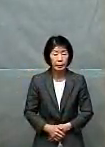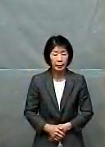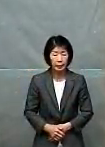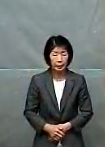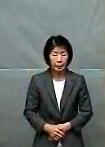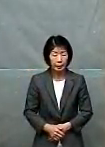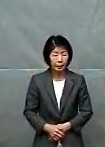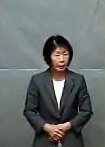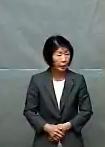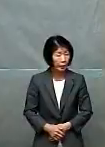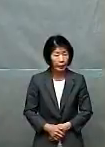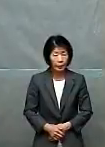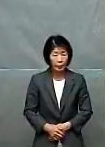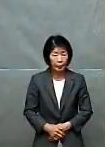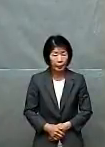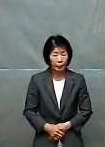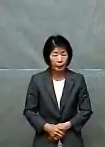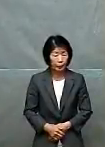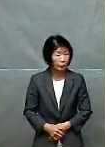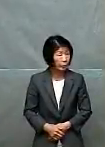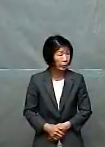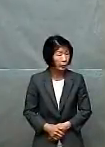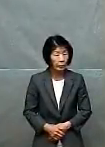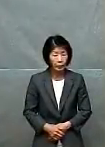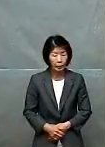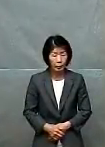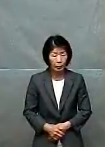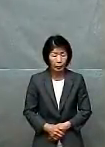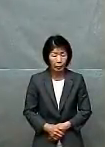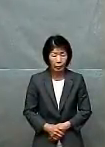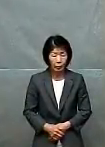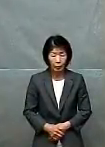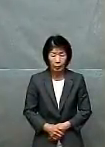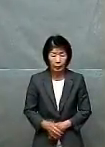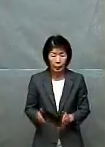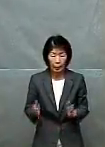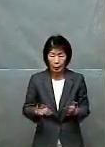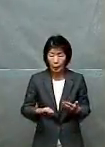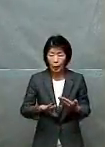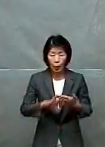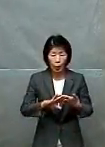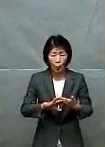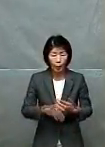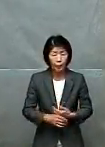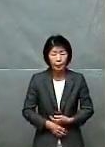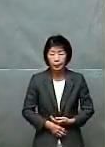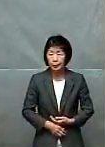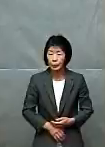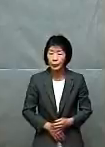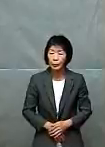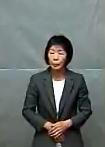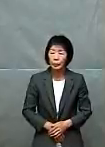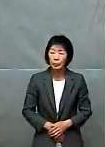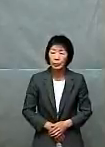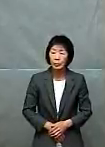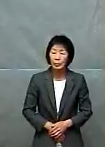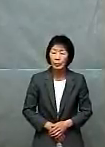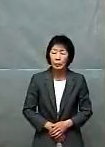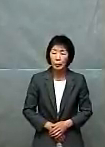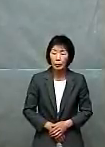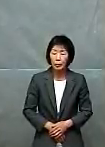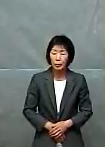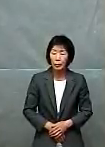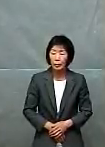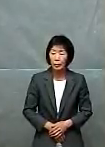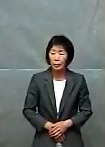分かりました、ありがとうございます。はい、各社さんから。 はい、それでは、その他のご質問をお受けいたします。はい、